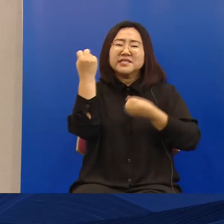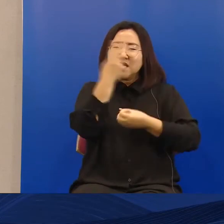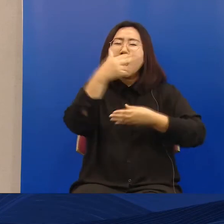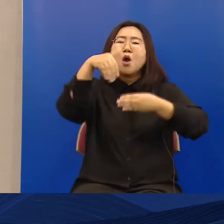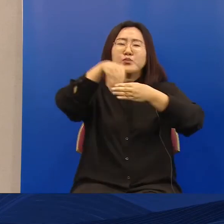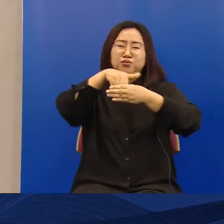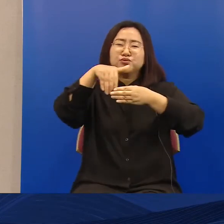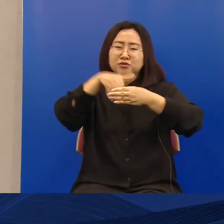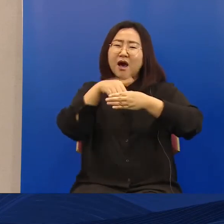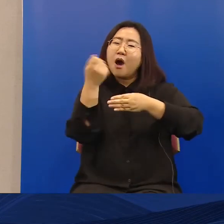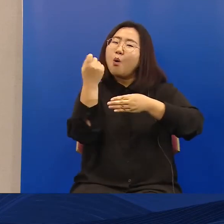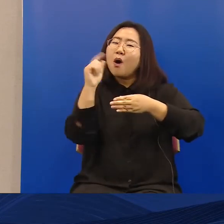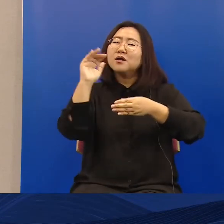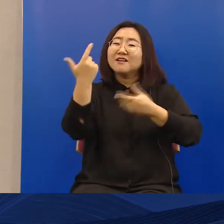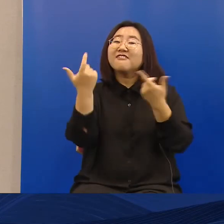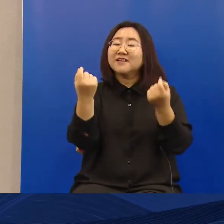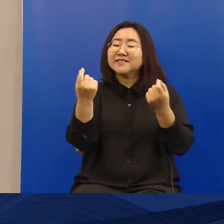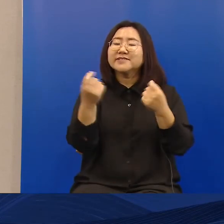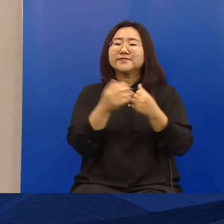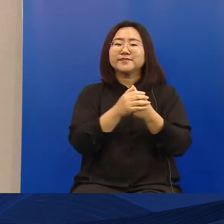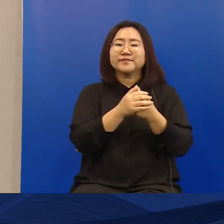재문화화가 이루어지지 않겠는가.